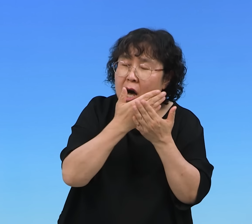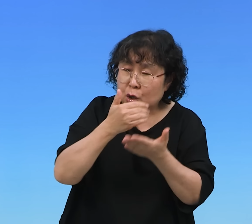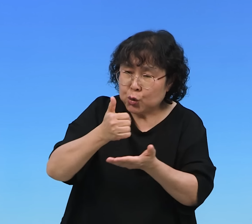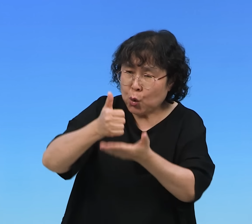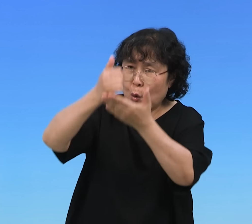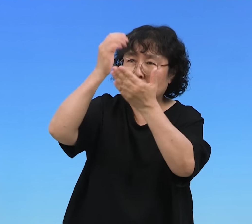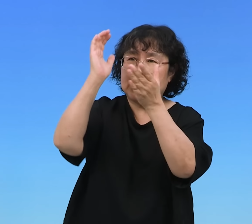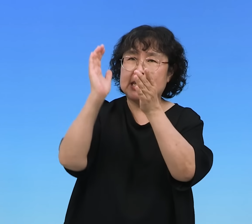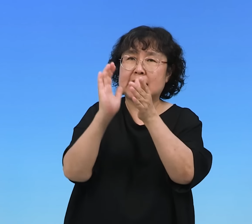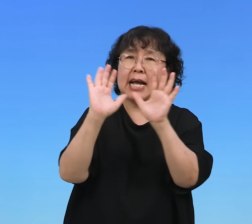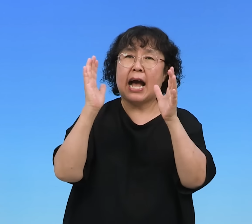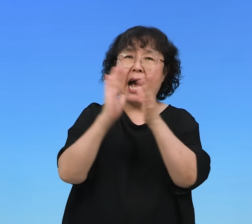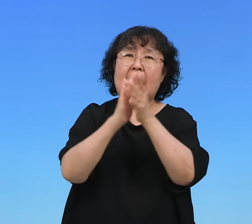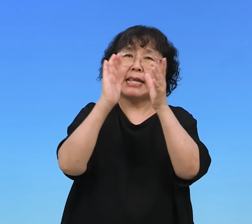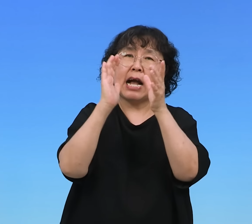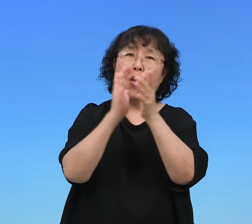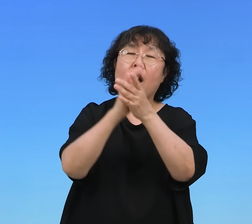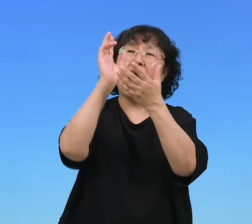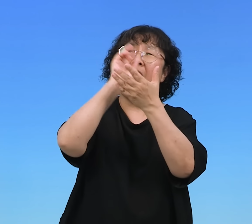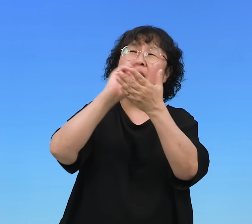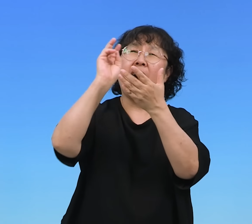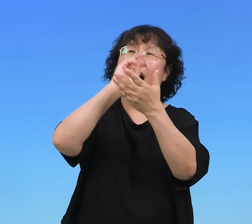존귀 찬양과